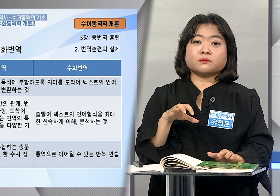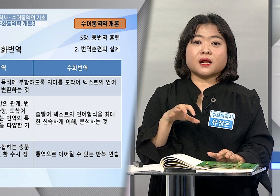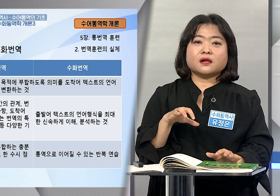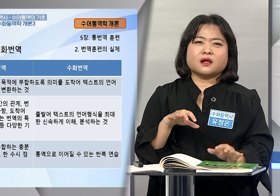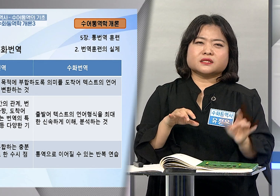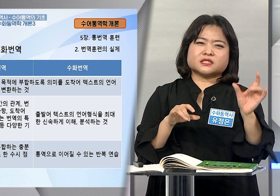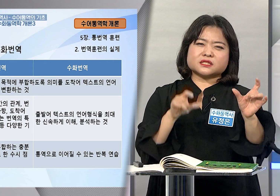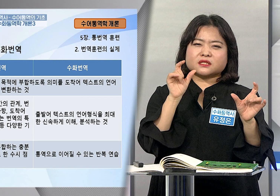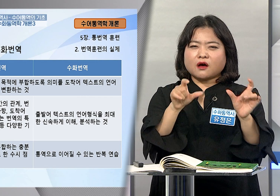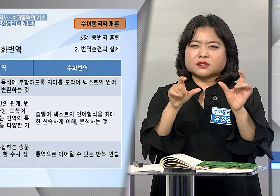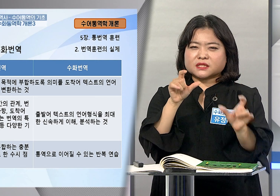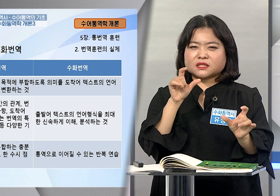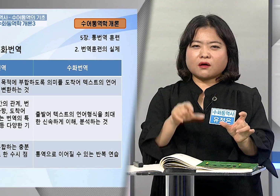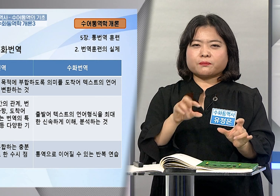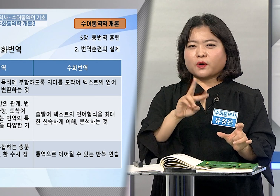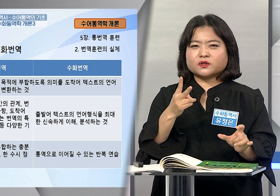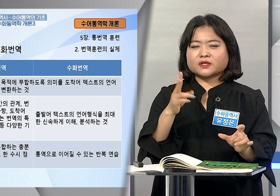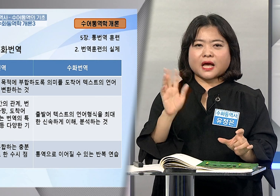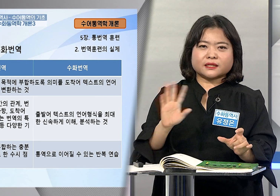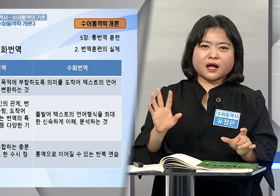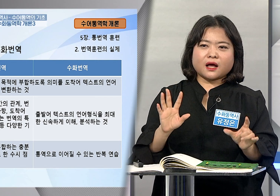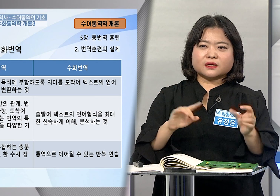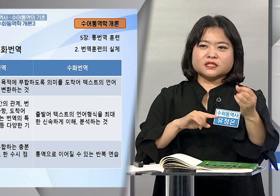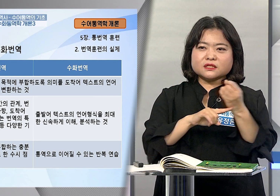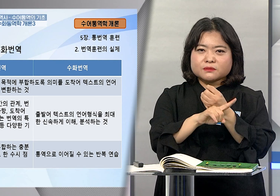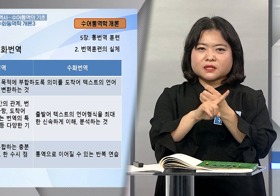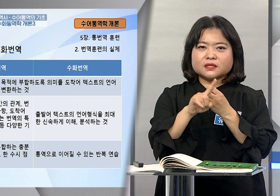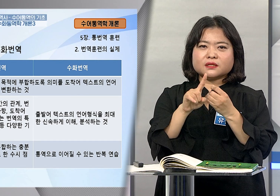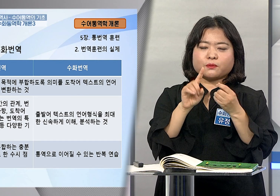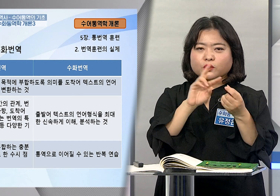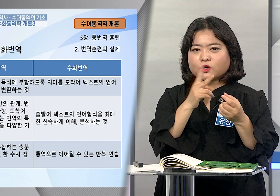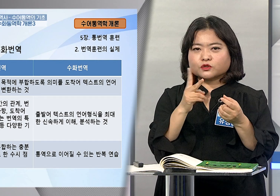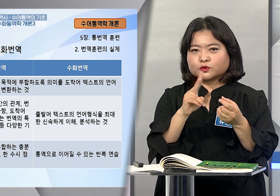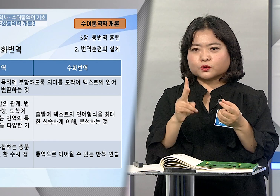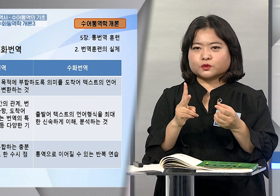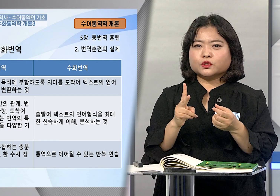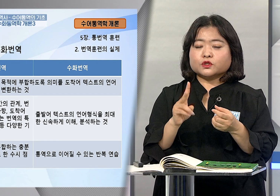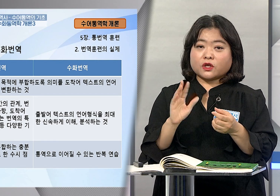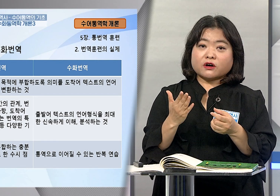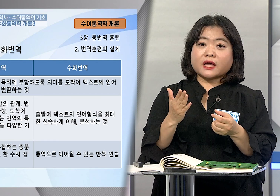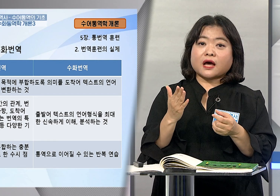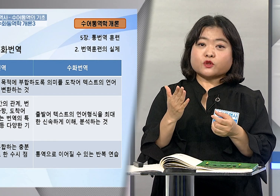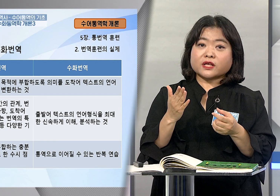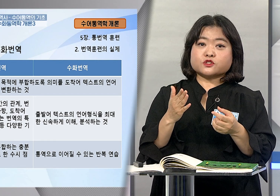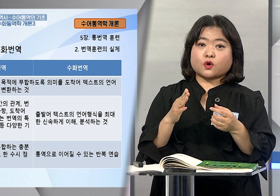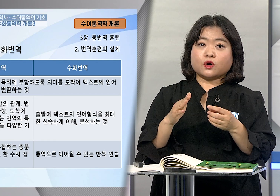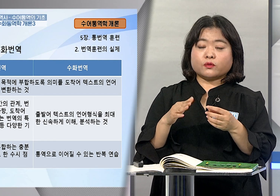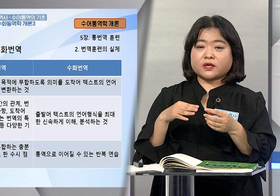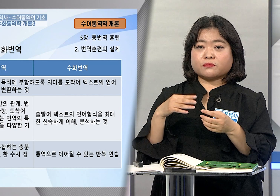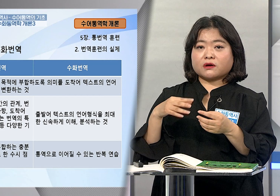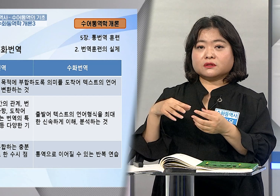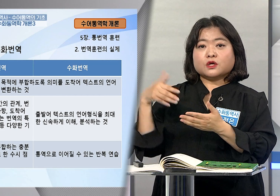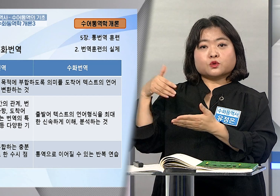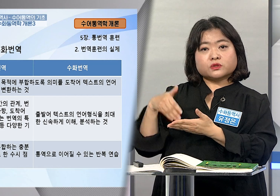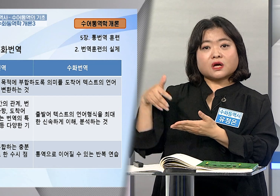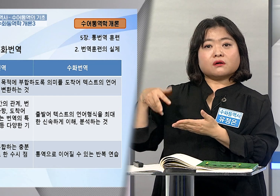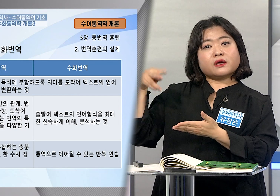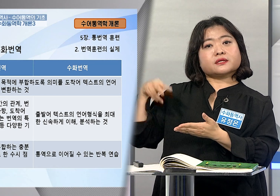정말 직역 번역이 아니라 의미 번역으로 되어야 되겠죠. 왜냐하면 도착어의